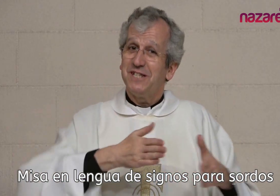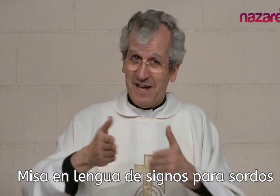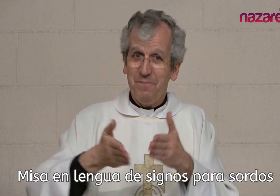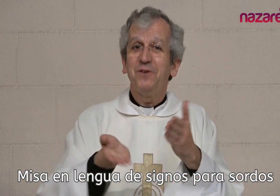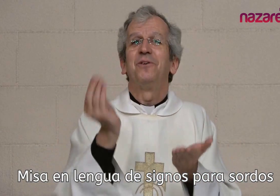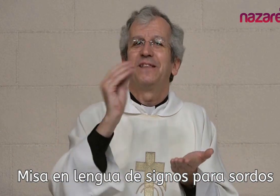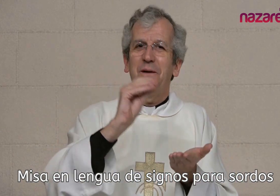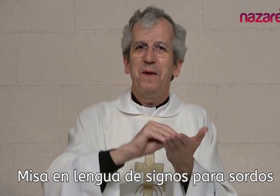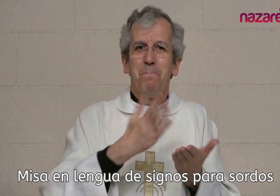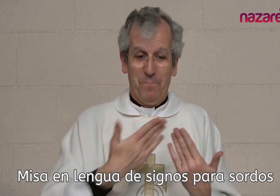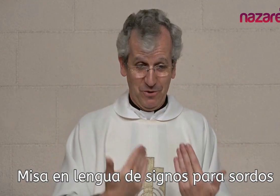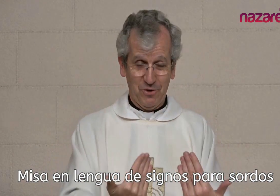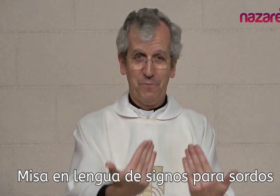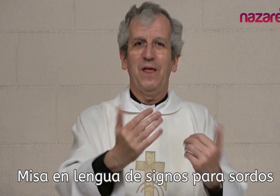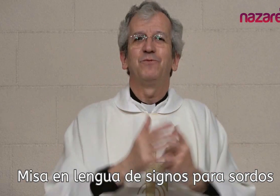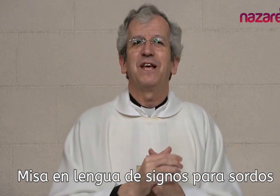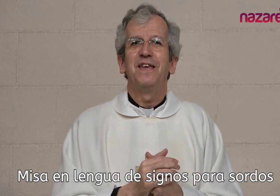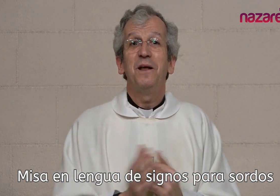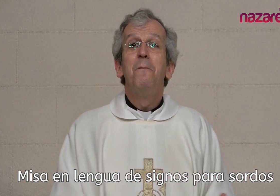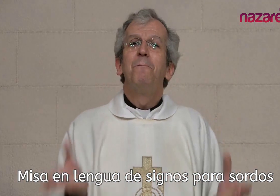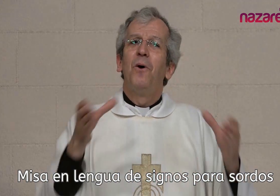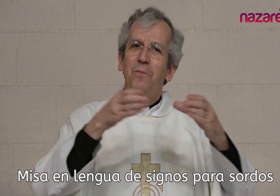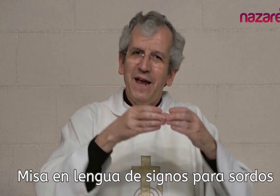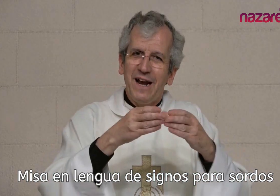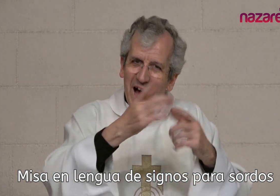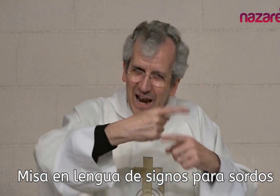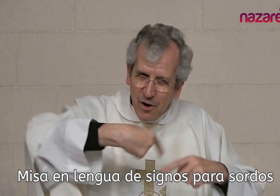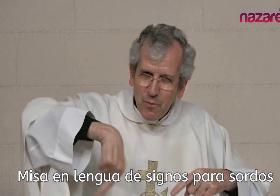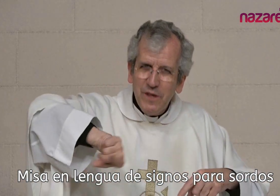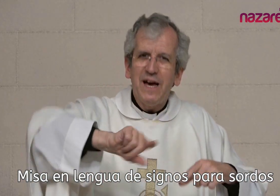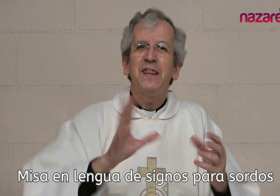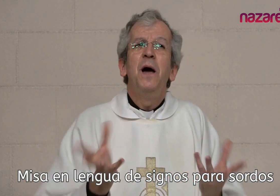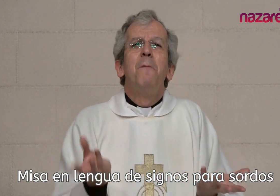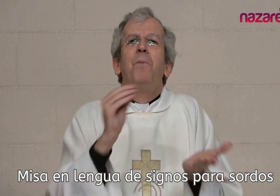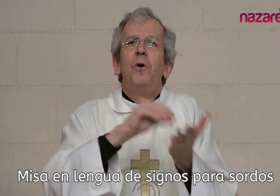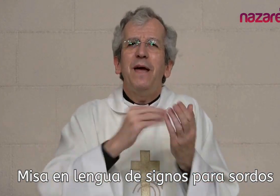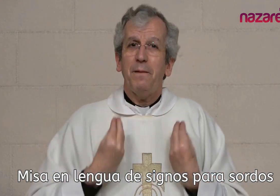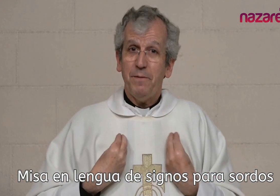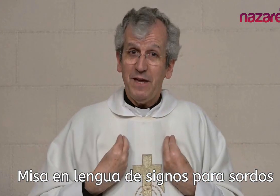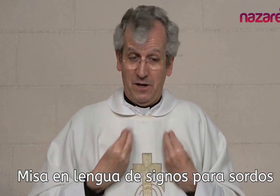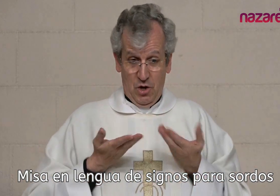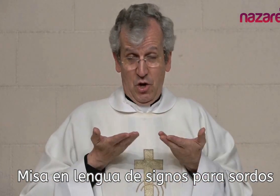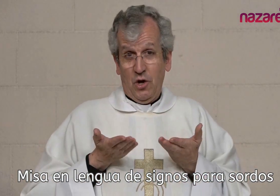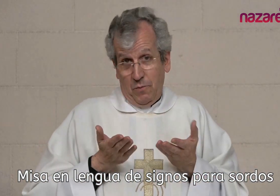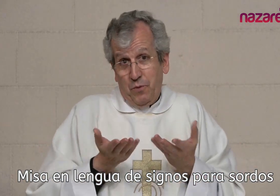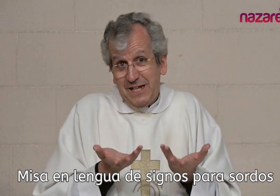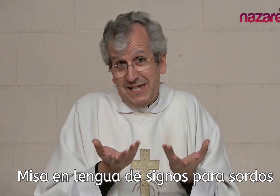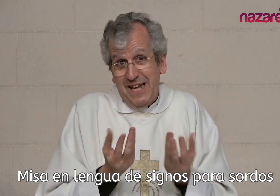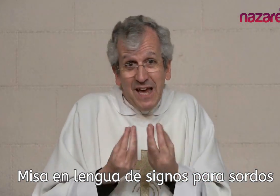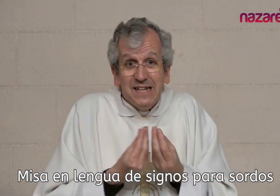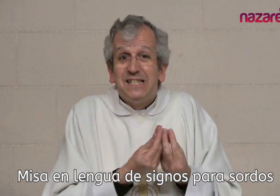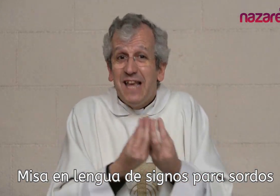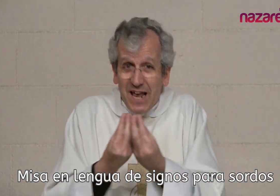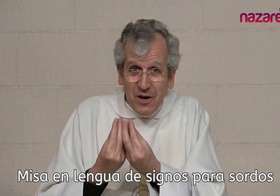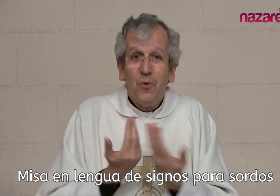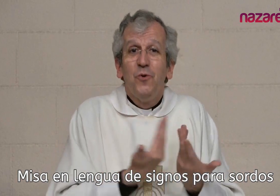ese camino también pronto lo podamos hacer. Volver a la comunidad, volver a vivir pues ese ser